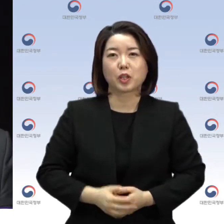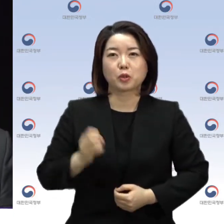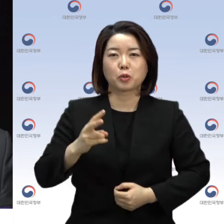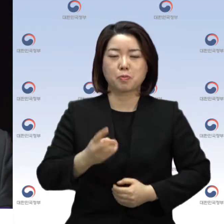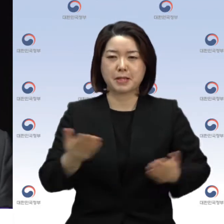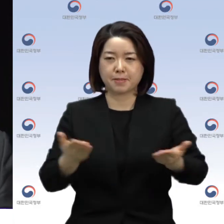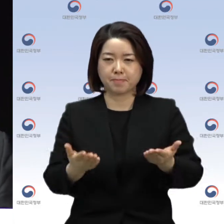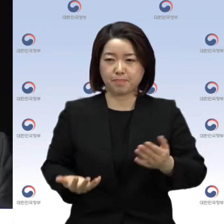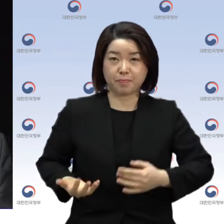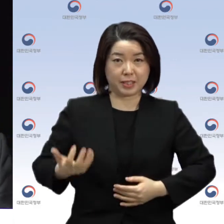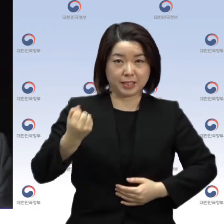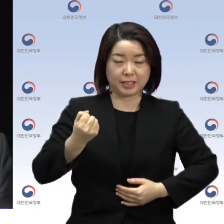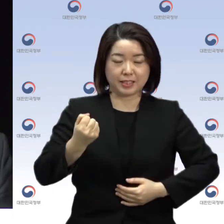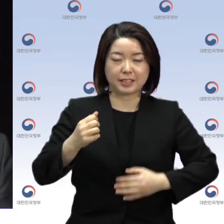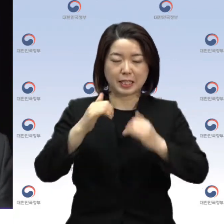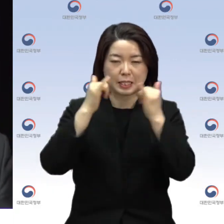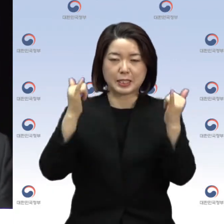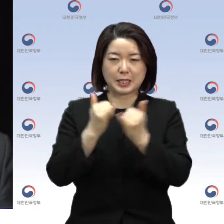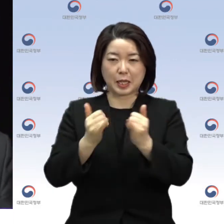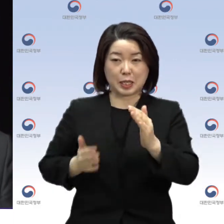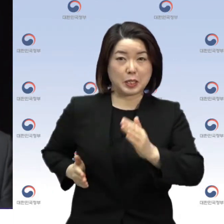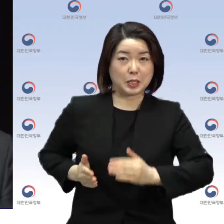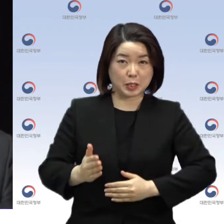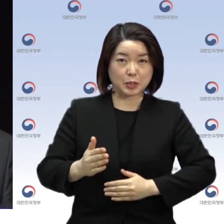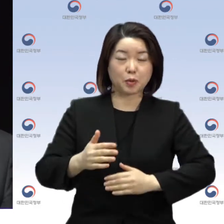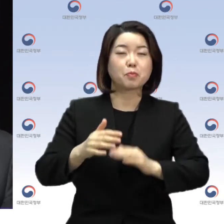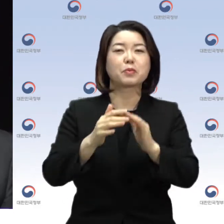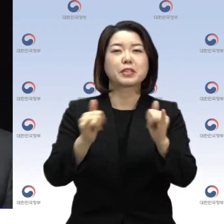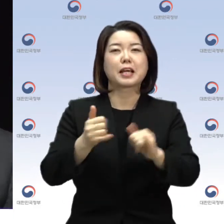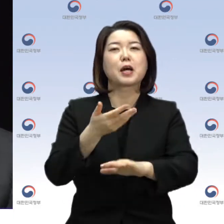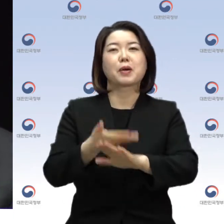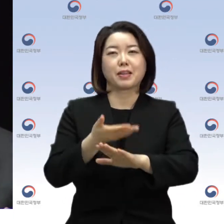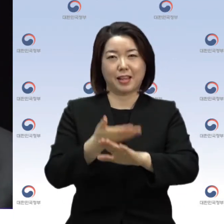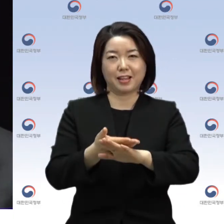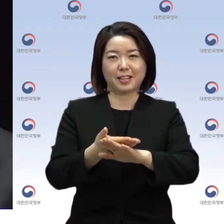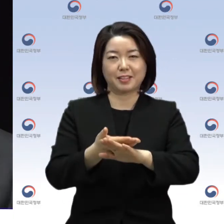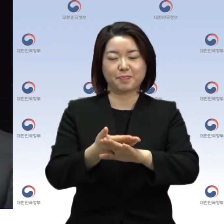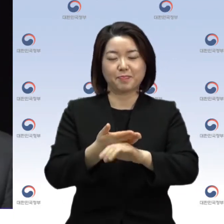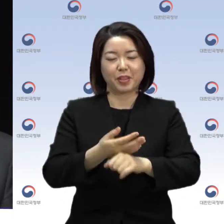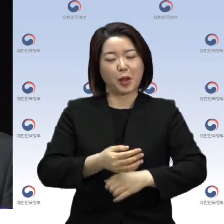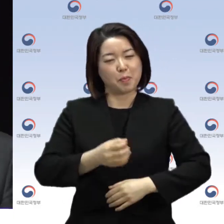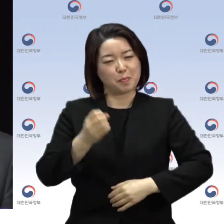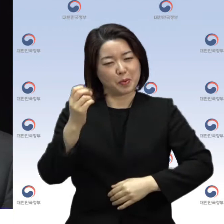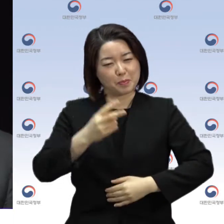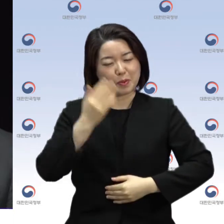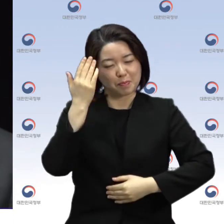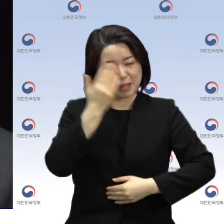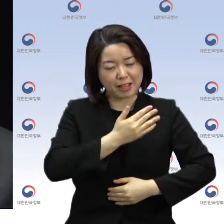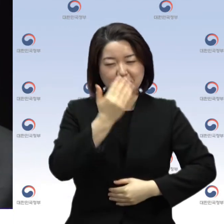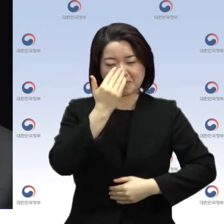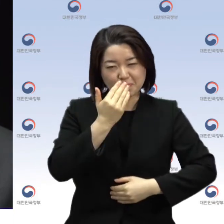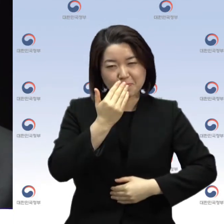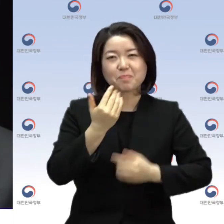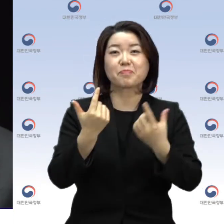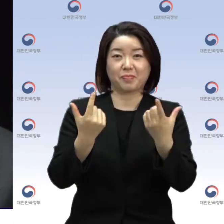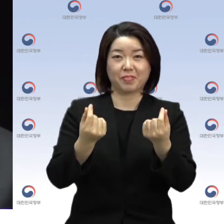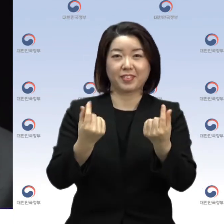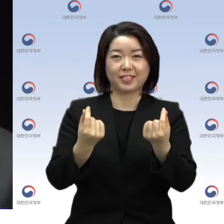그야말로 직업적인 사회자들이 하는 것하고 달리 굉장히 좀 순박하고 순수하지 않습니까?